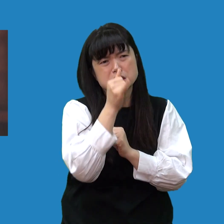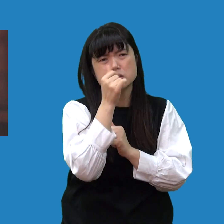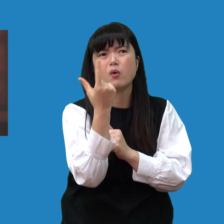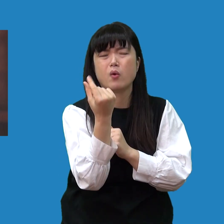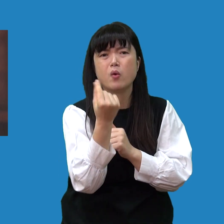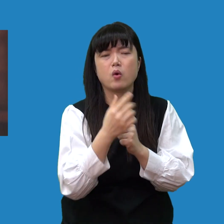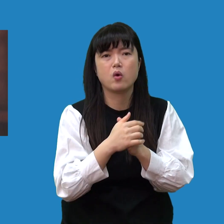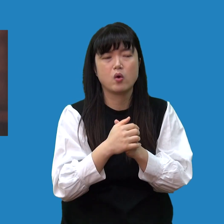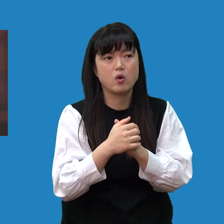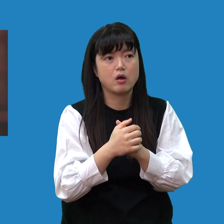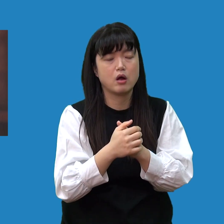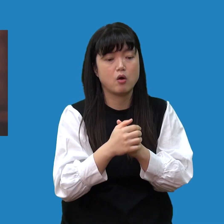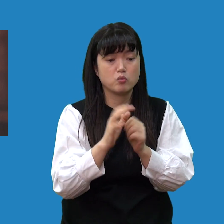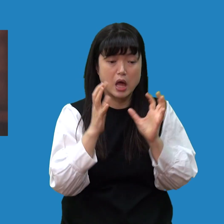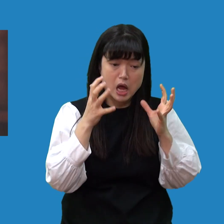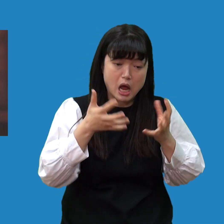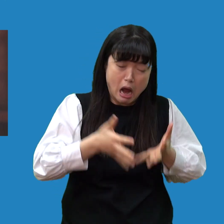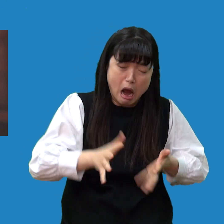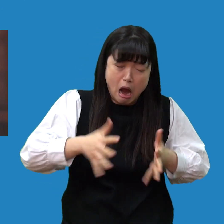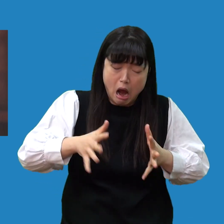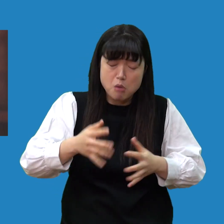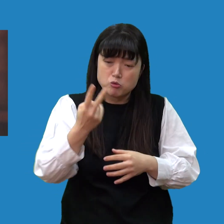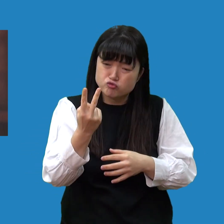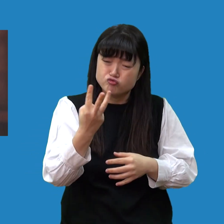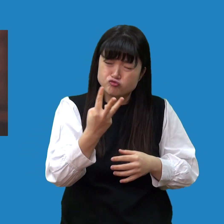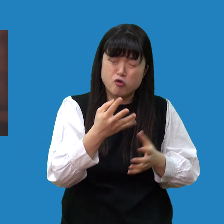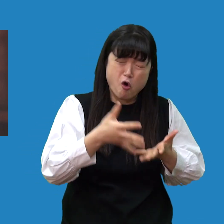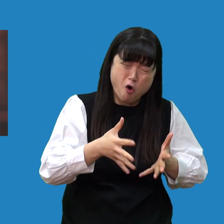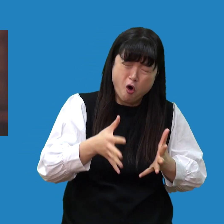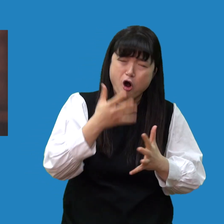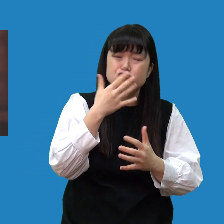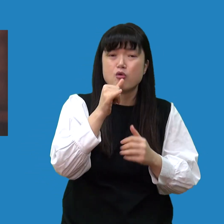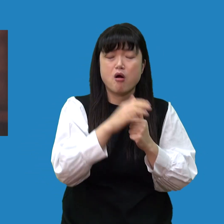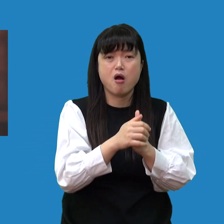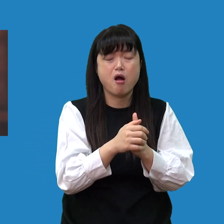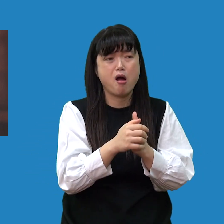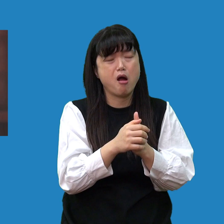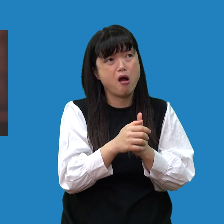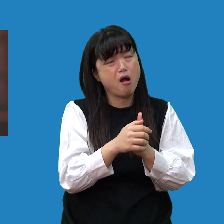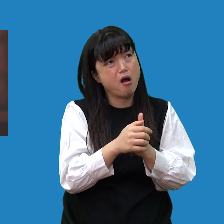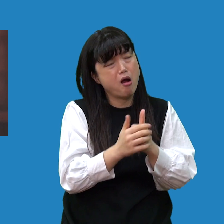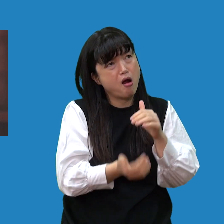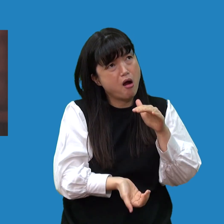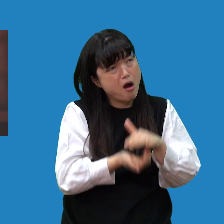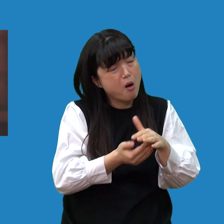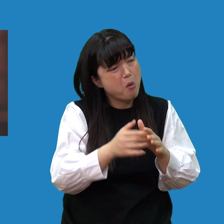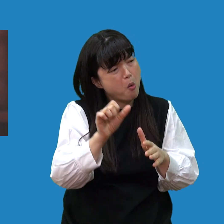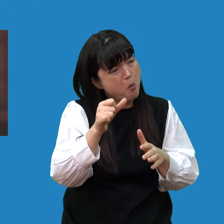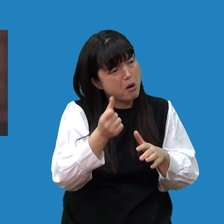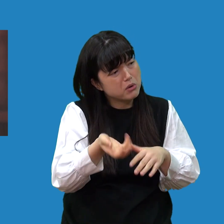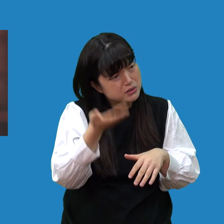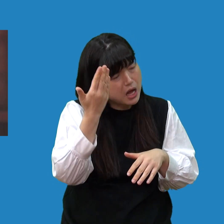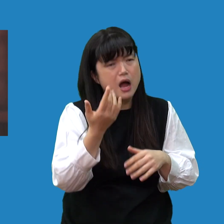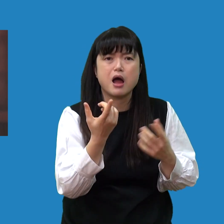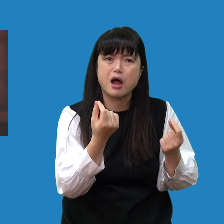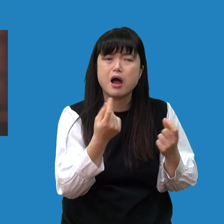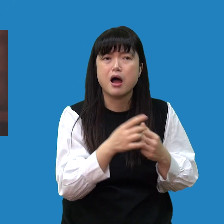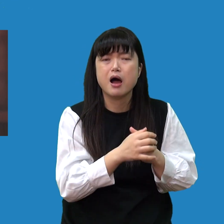어떤 여인들은 또 2, 3, 4, 5 낳을 수도 있고 최소한도 500명 이상 되었을 것입니다.